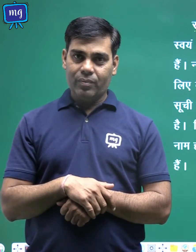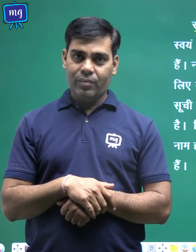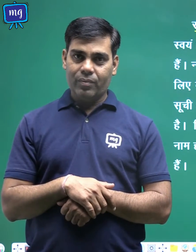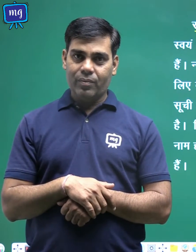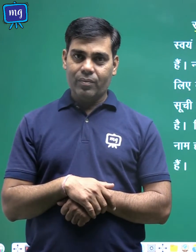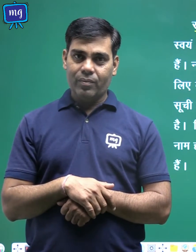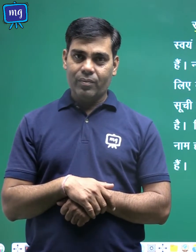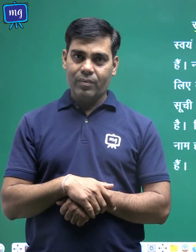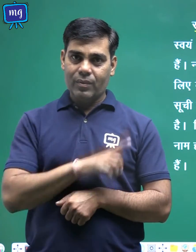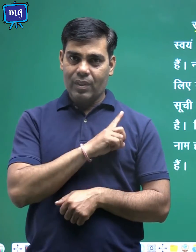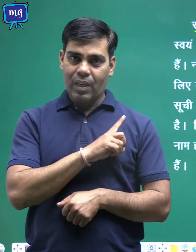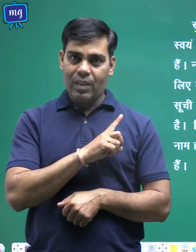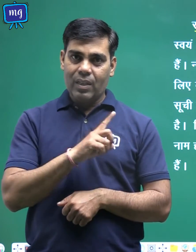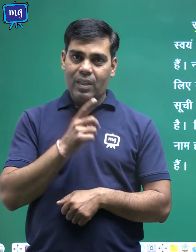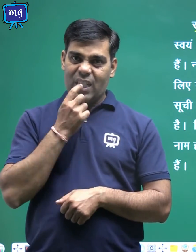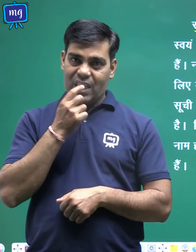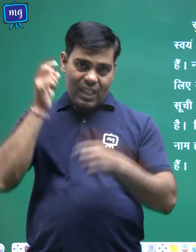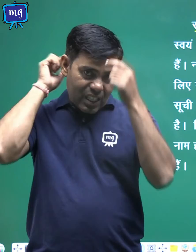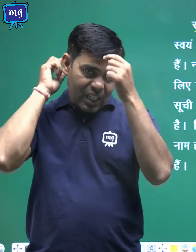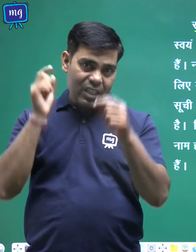राजनीतिक दल के माध्यम से